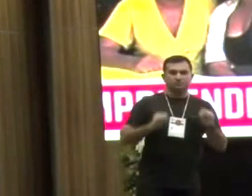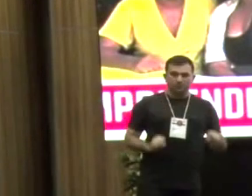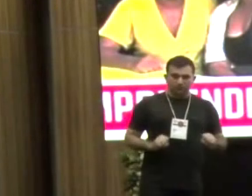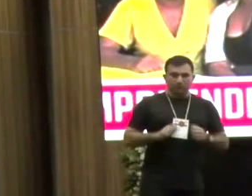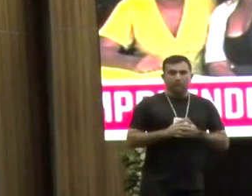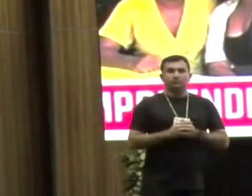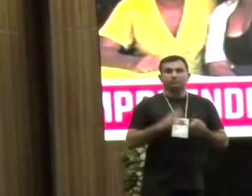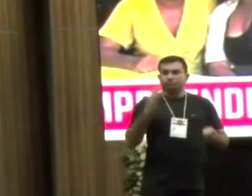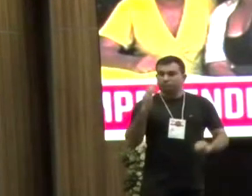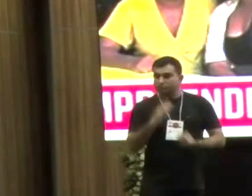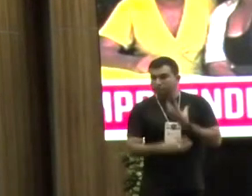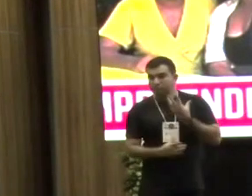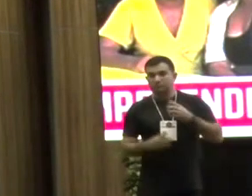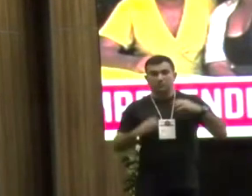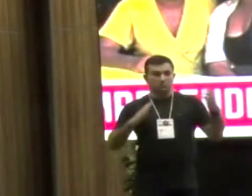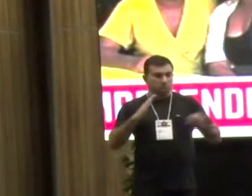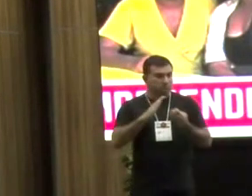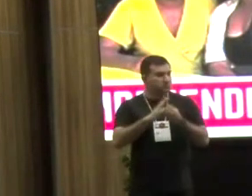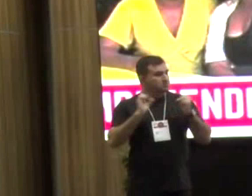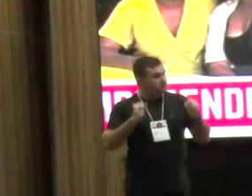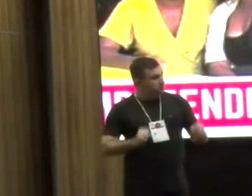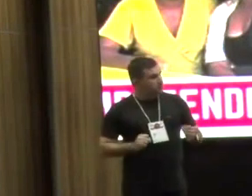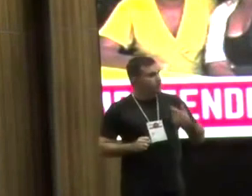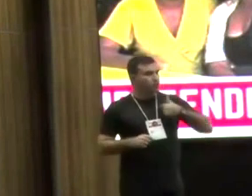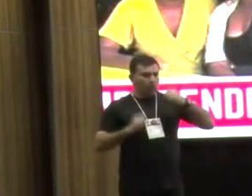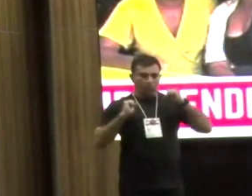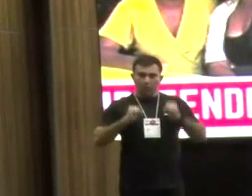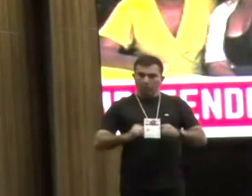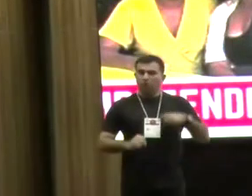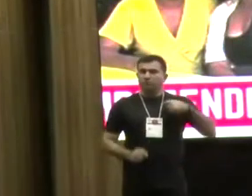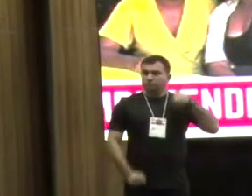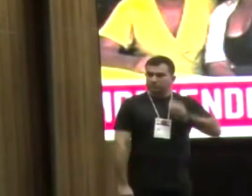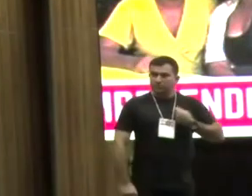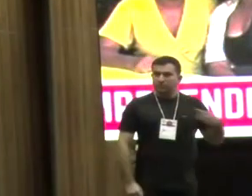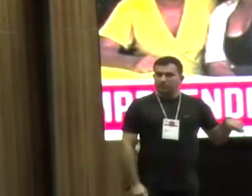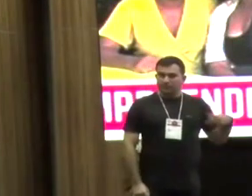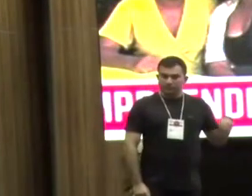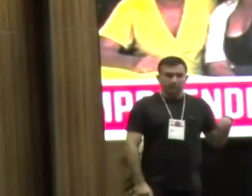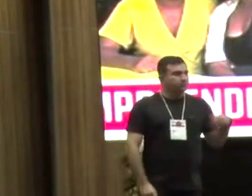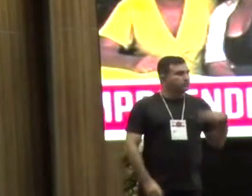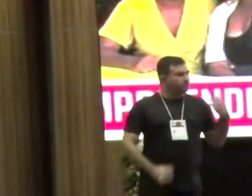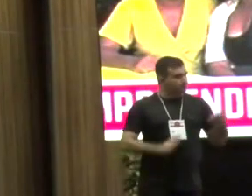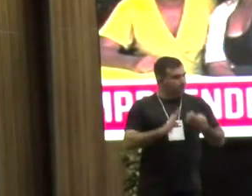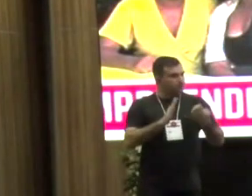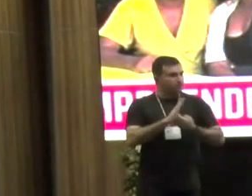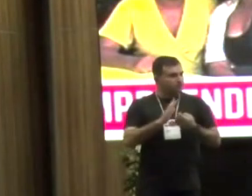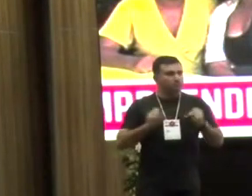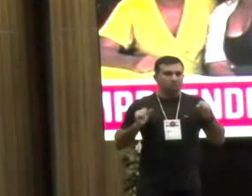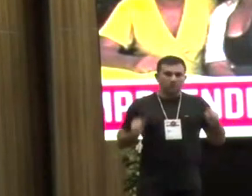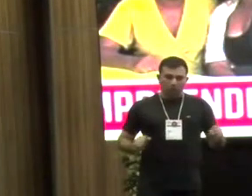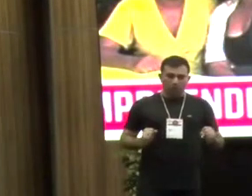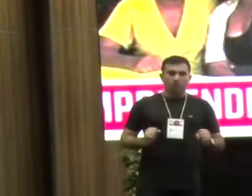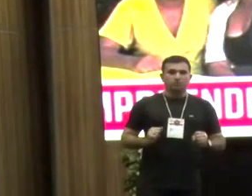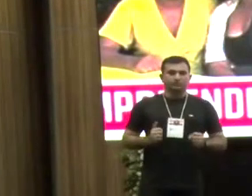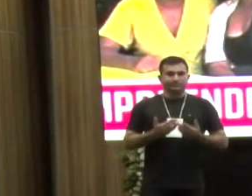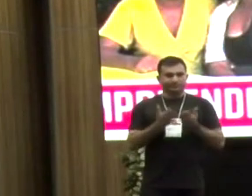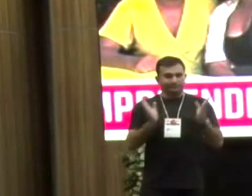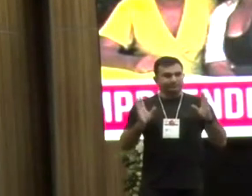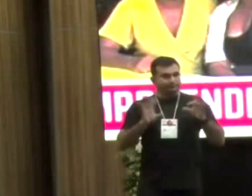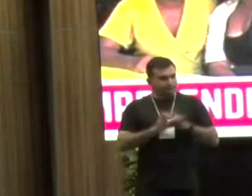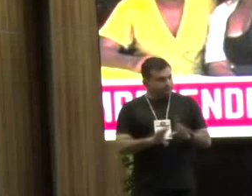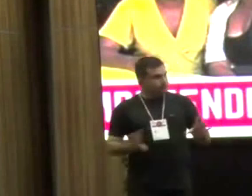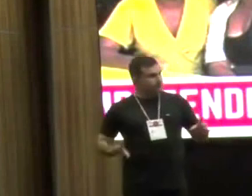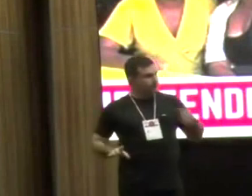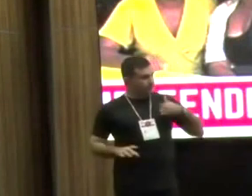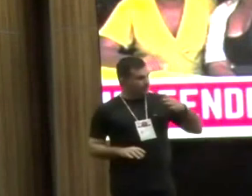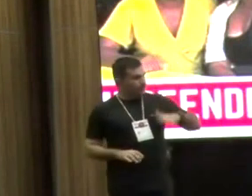empreender. Eu posso ser um professor empreendedor, eu me acho uma professora empreendedora. Eu sou